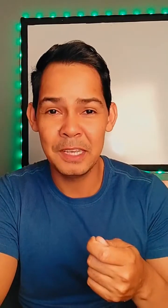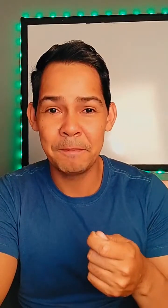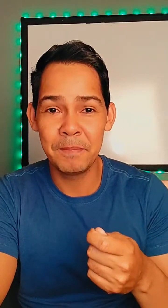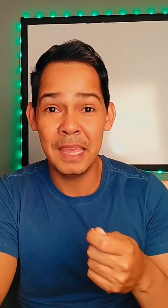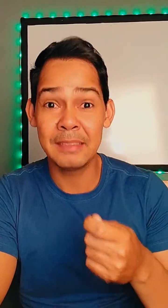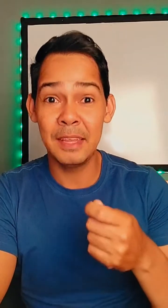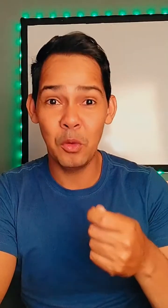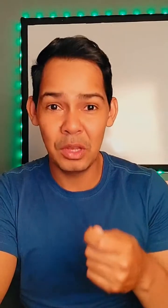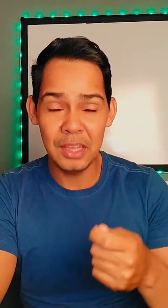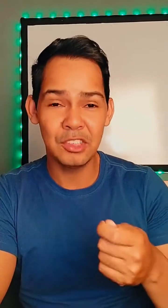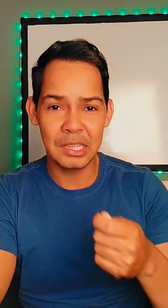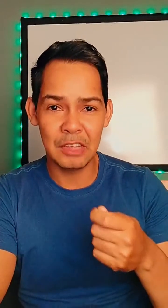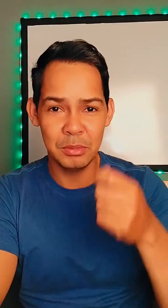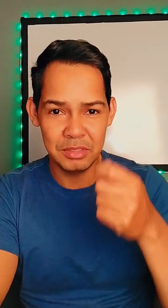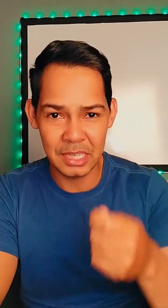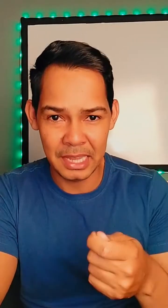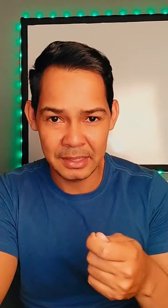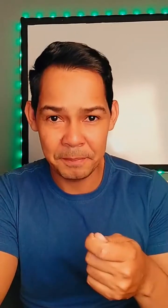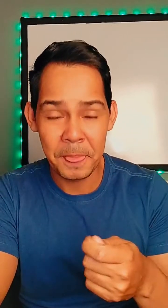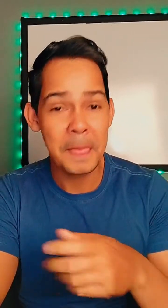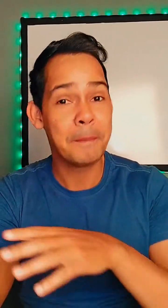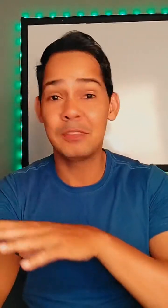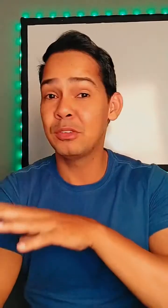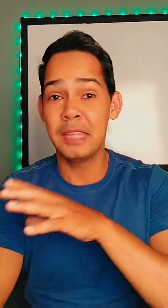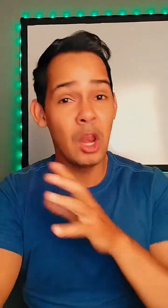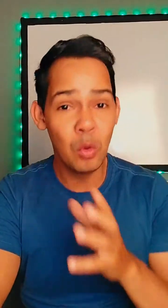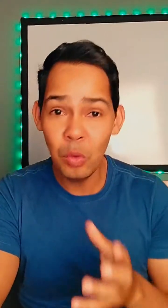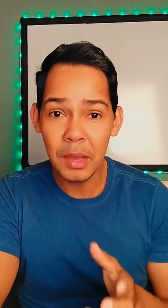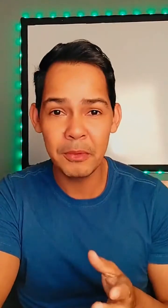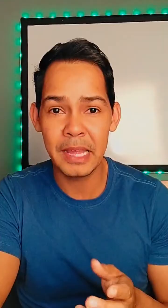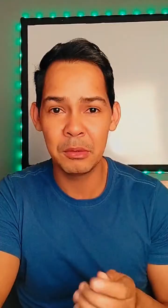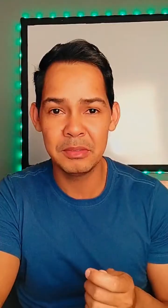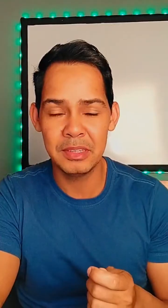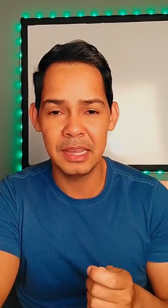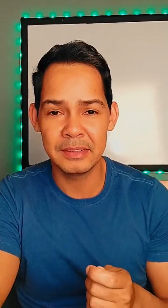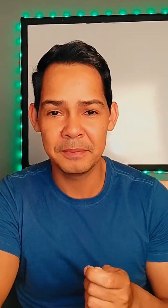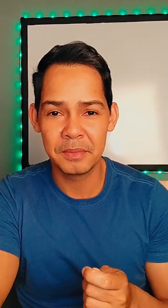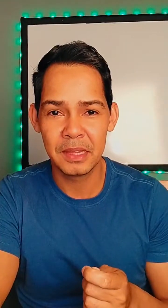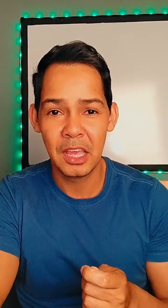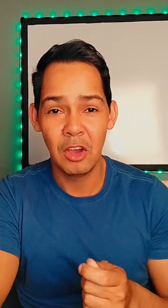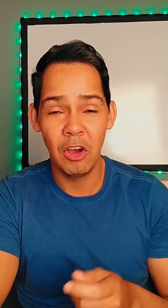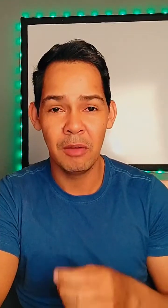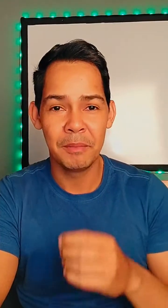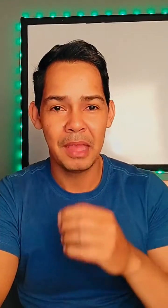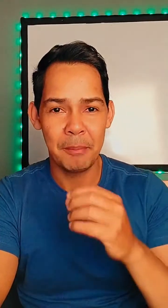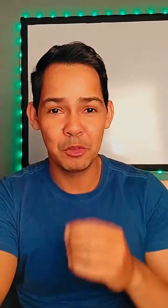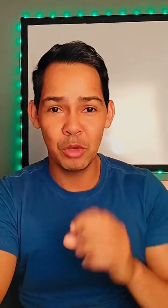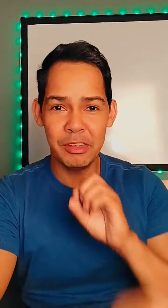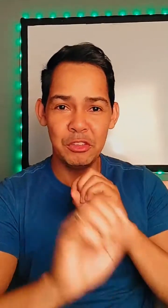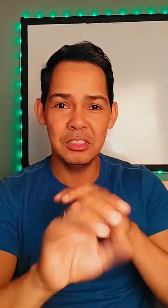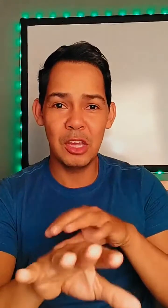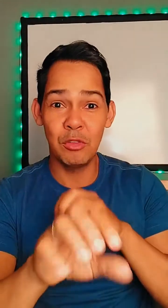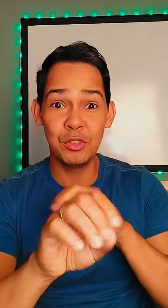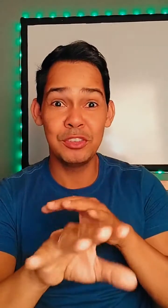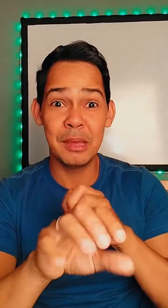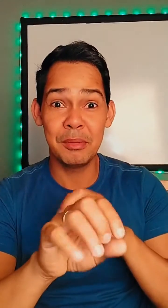ter a teoria de andar de bicicleta, mas você nunca montar numa bicicleta. A pessoa vai te ensinar, eu vou te ensinar para você